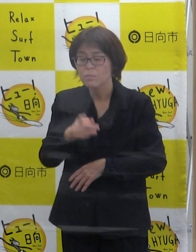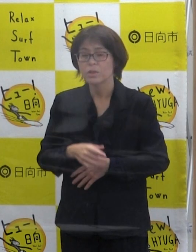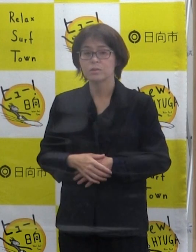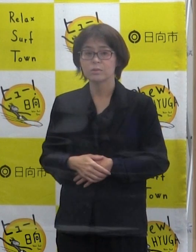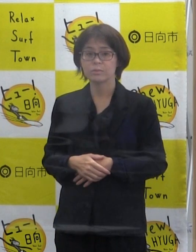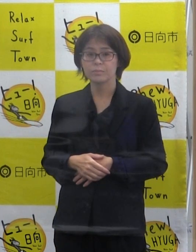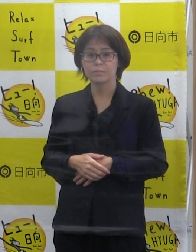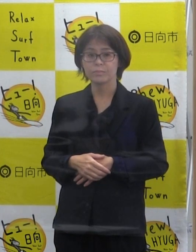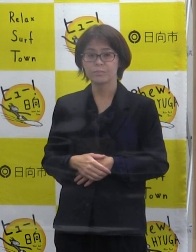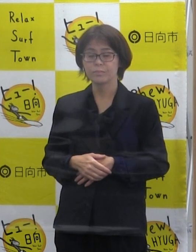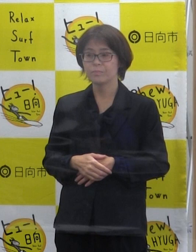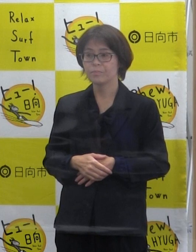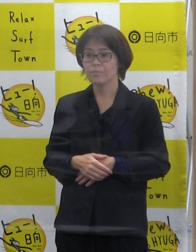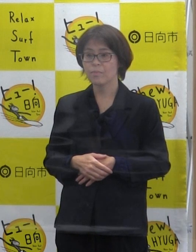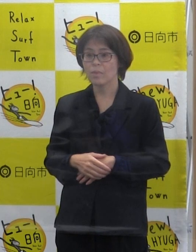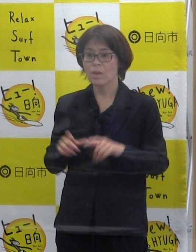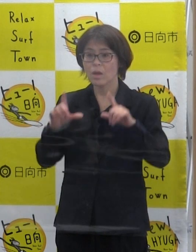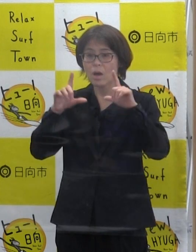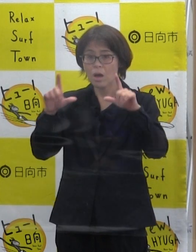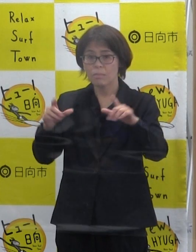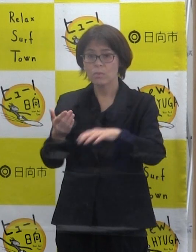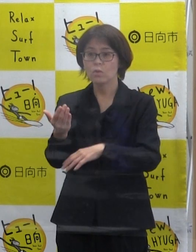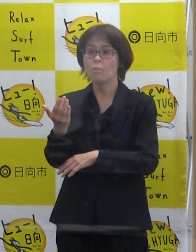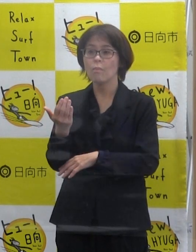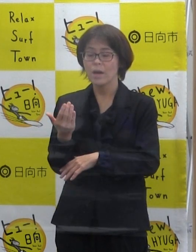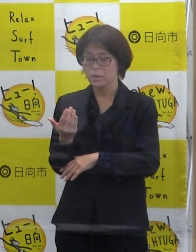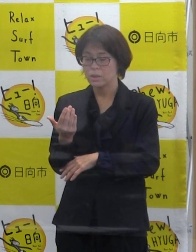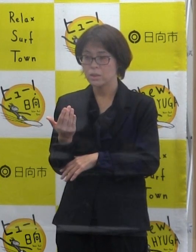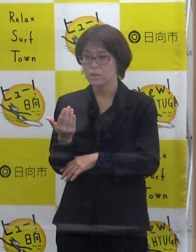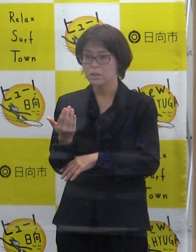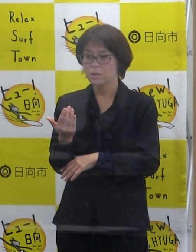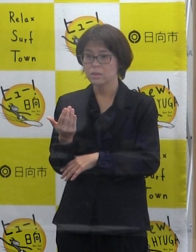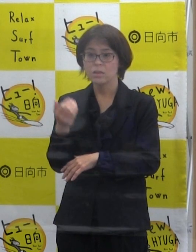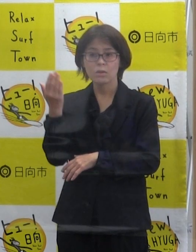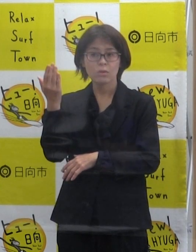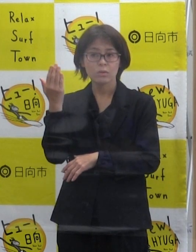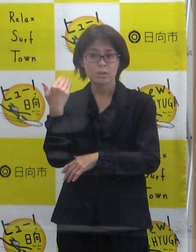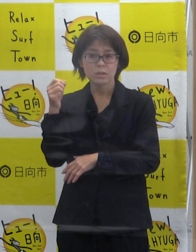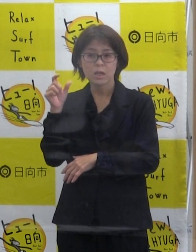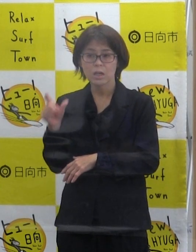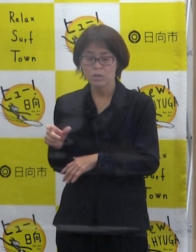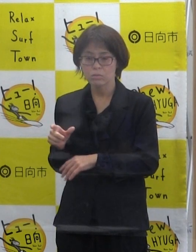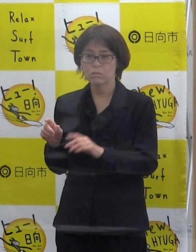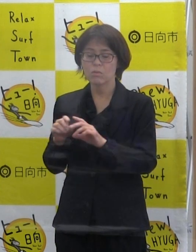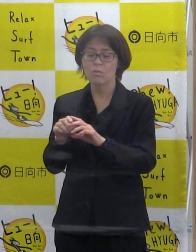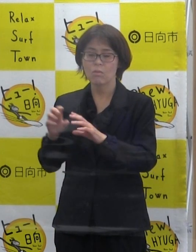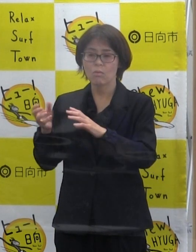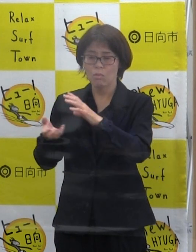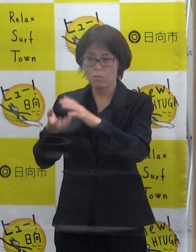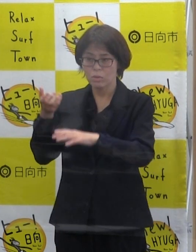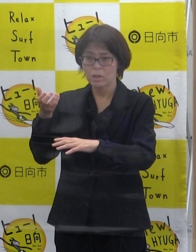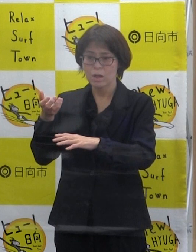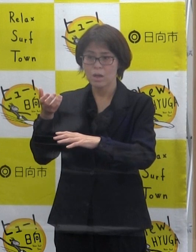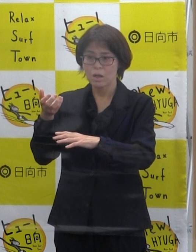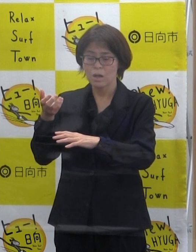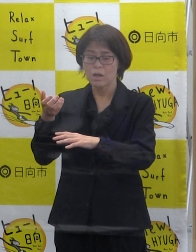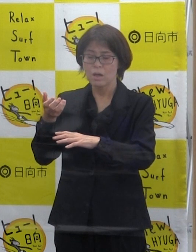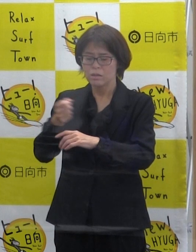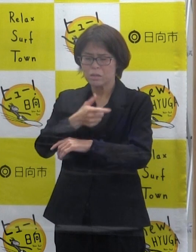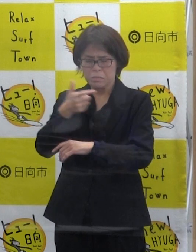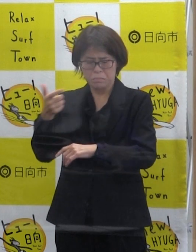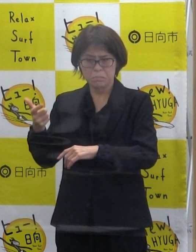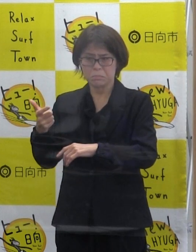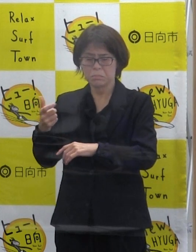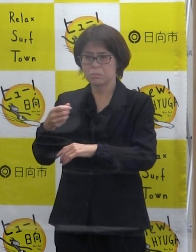。記者会見に入ります前に、先月発生いたしました大きな被害のありました台